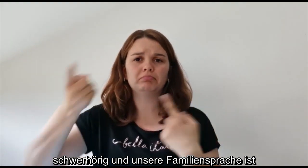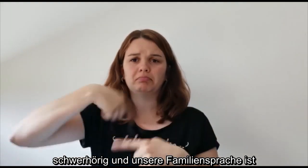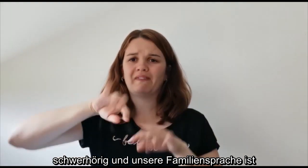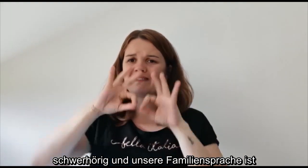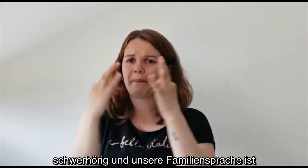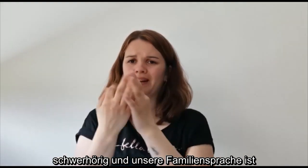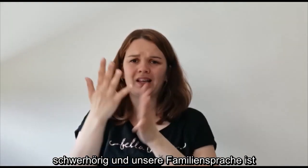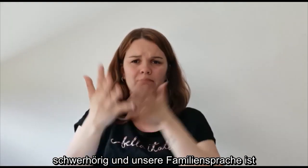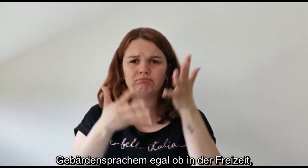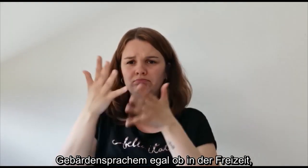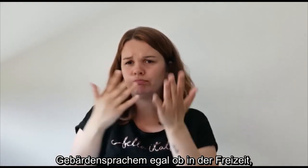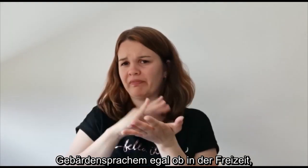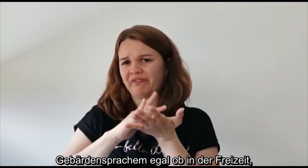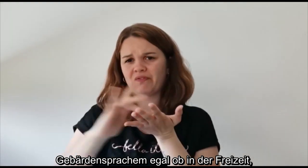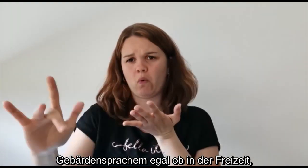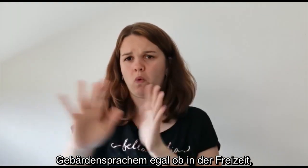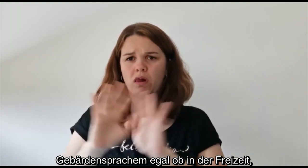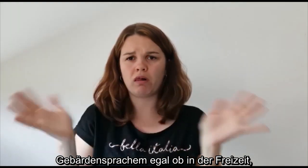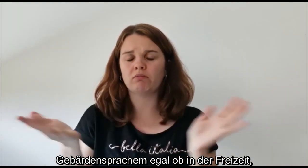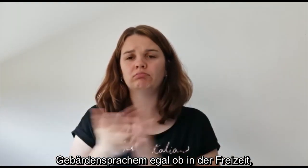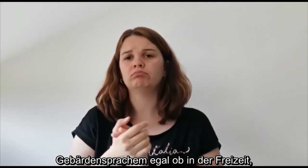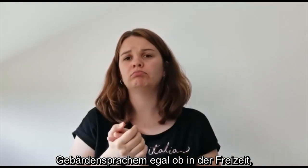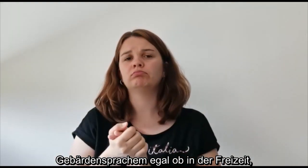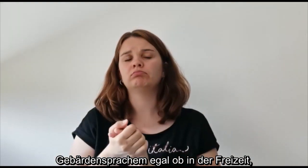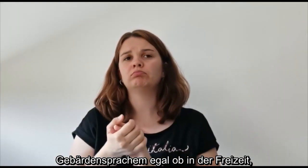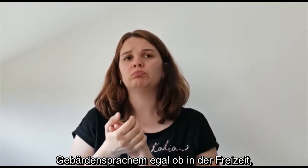Familiensprache ist Gebärdensprache